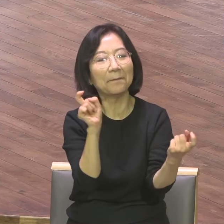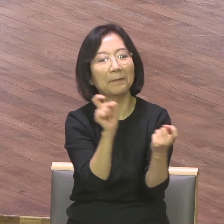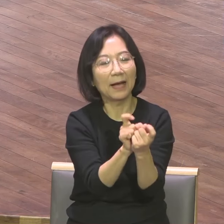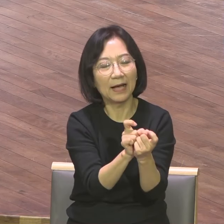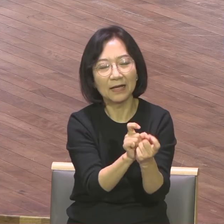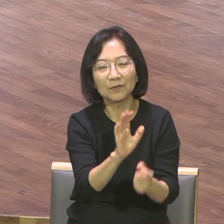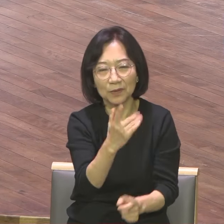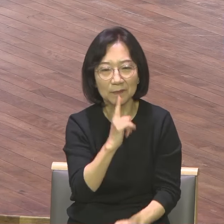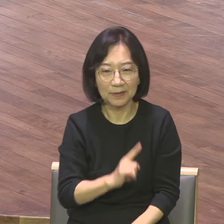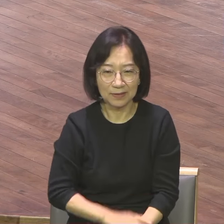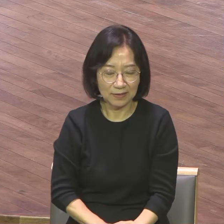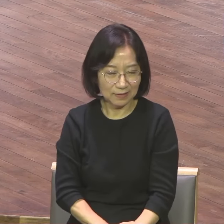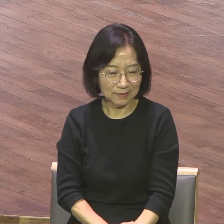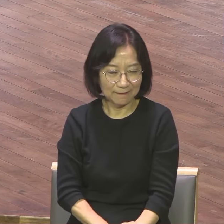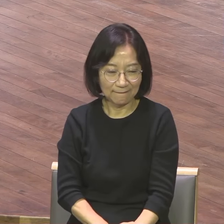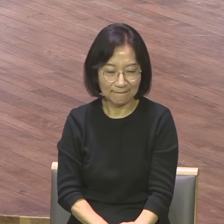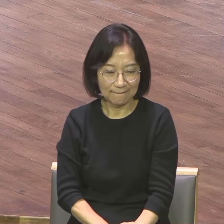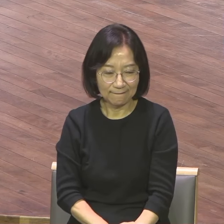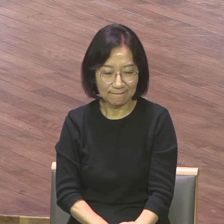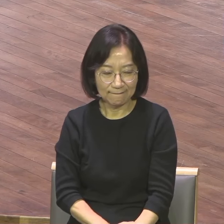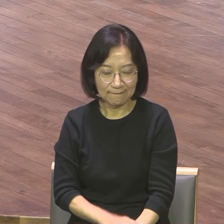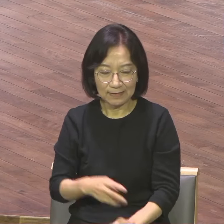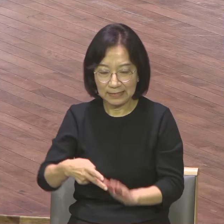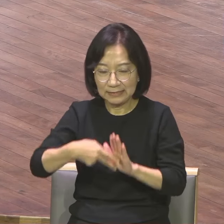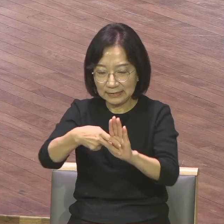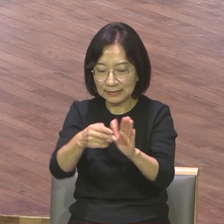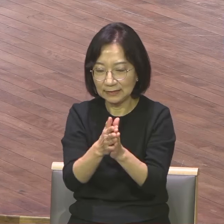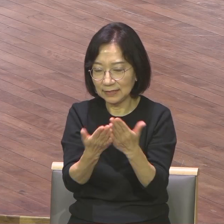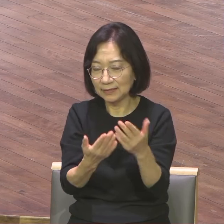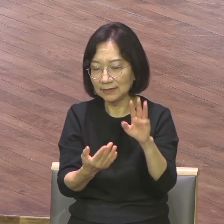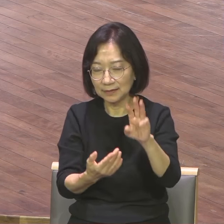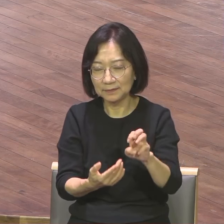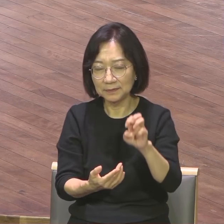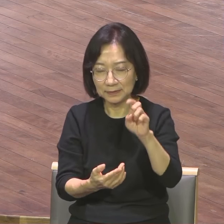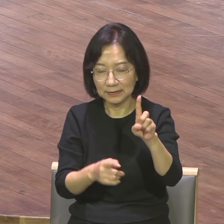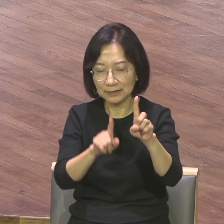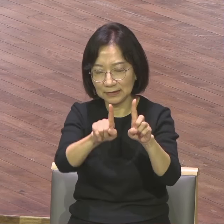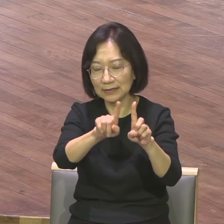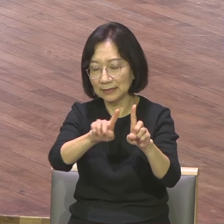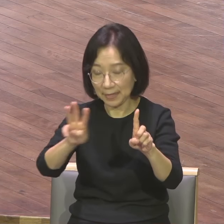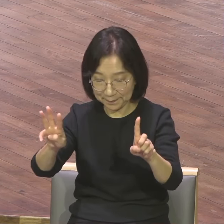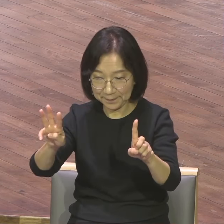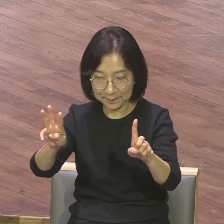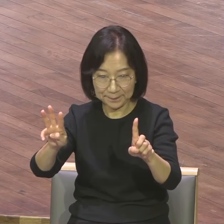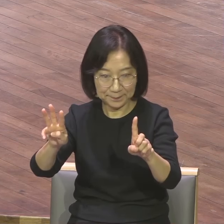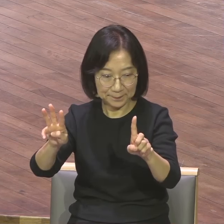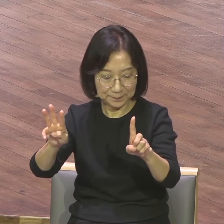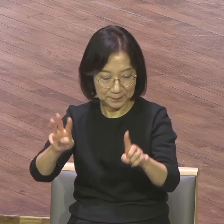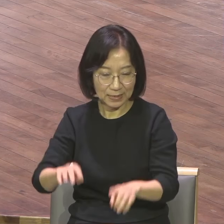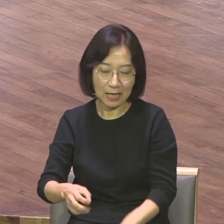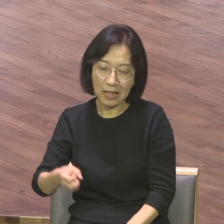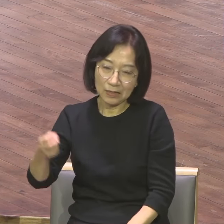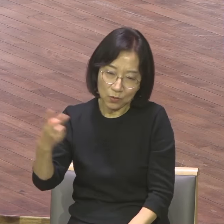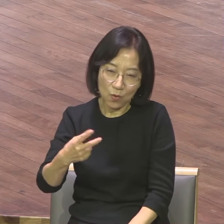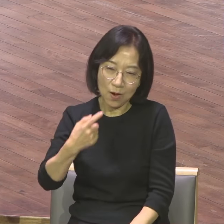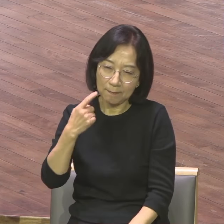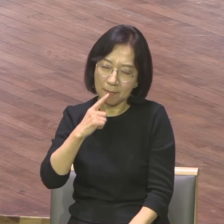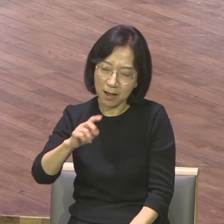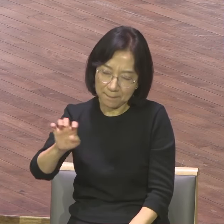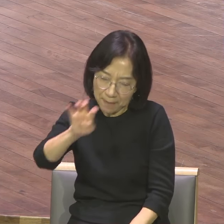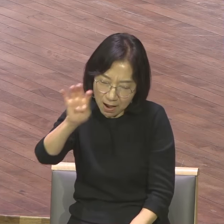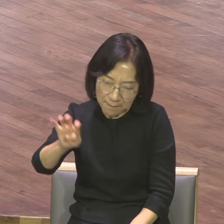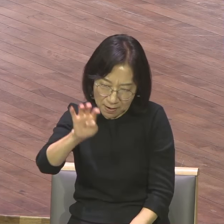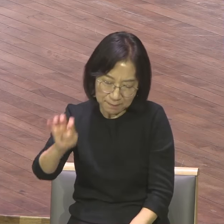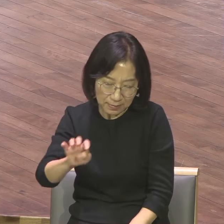말씀입니다. 이사야 31장 1절로 3절에도 보면 이 사실을 반복으로 강조합니다.